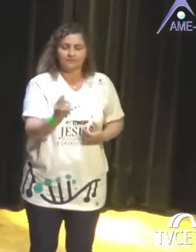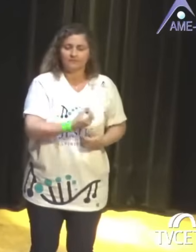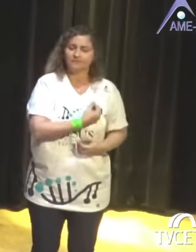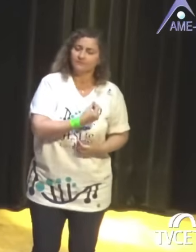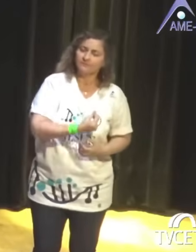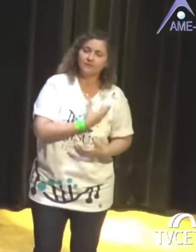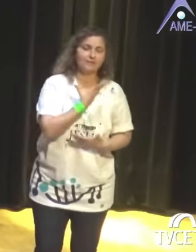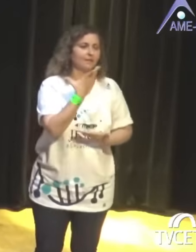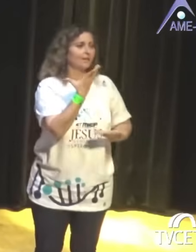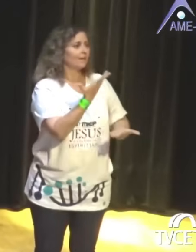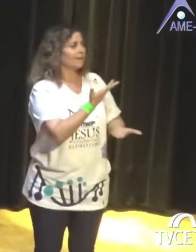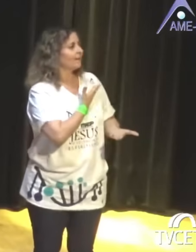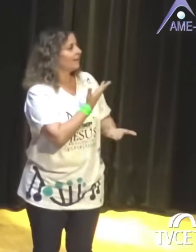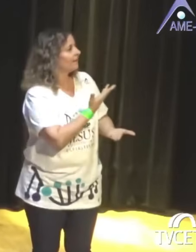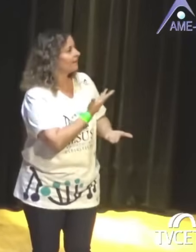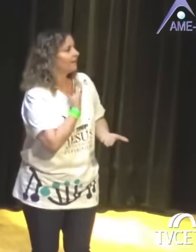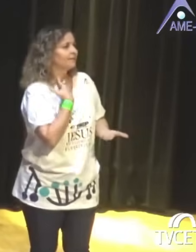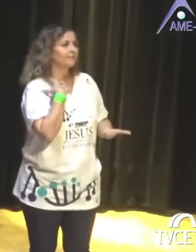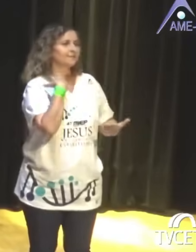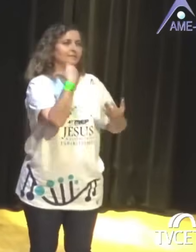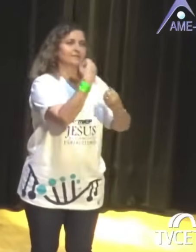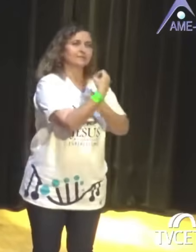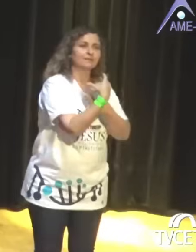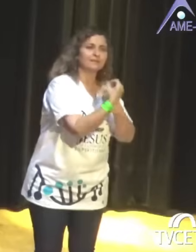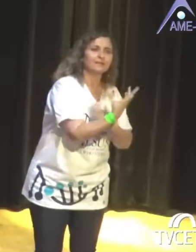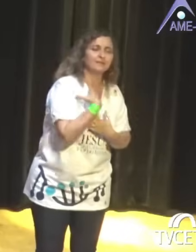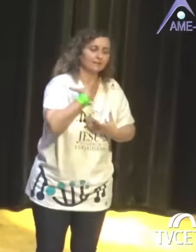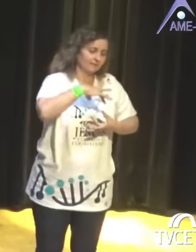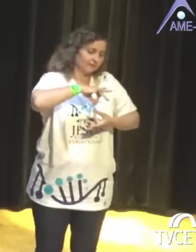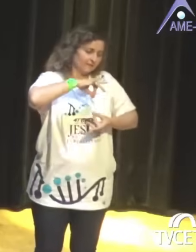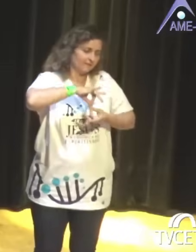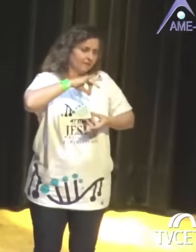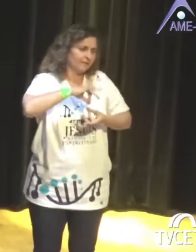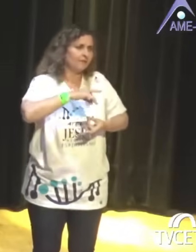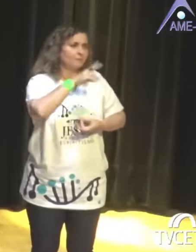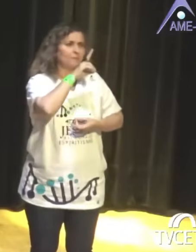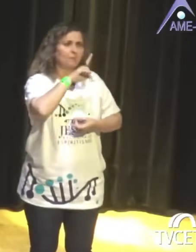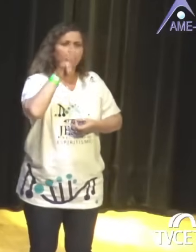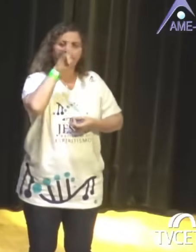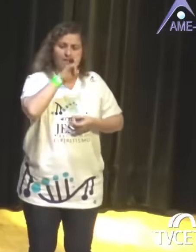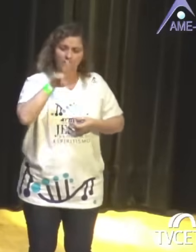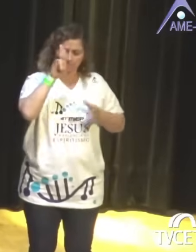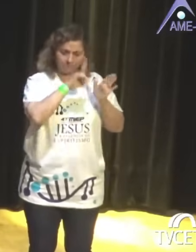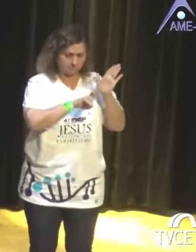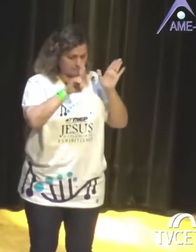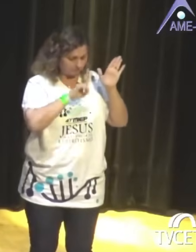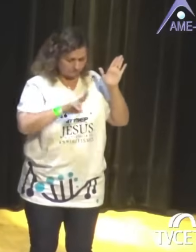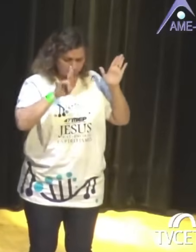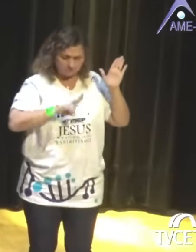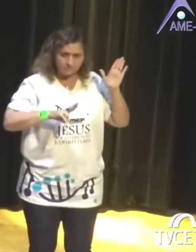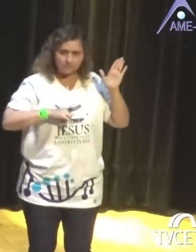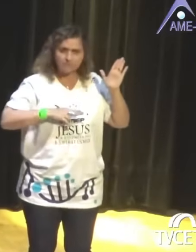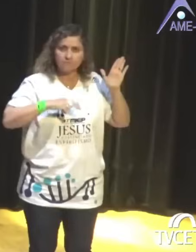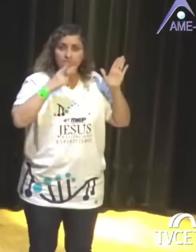amigo médico das Almas e começa a dar um tanto de título para ele F quase um